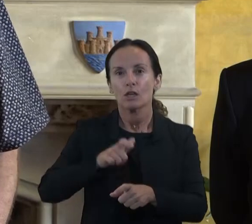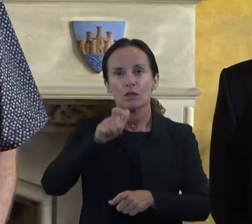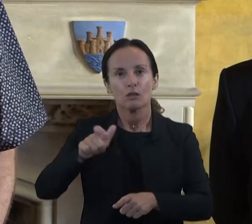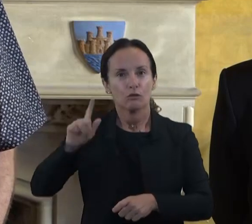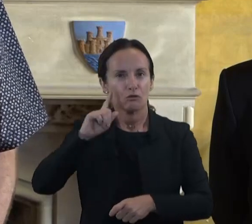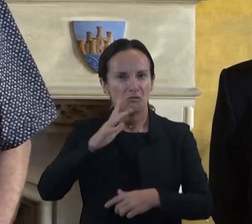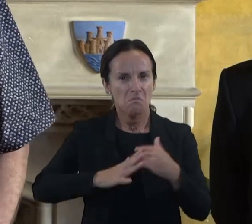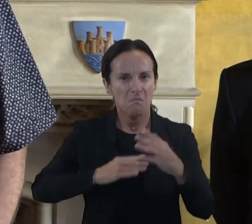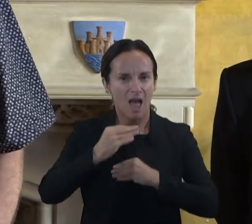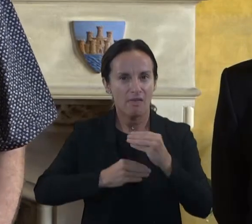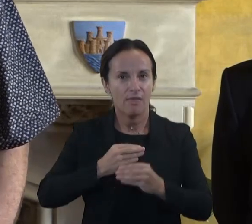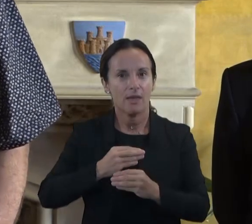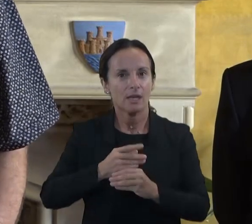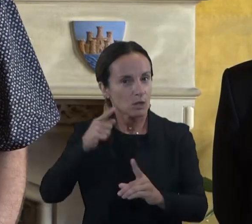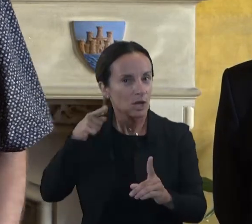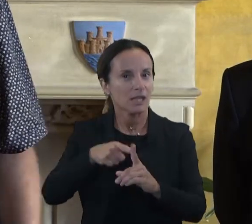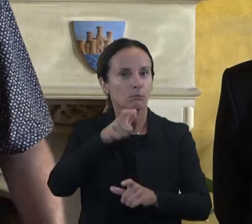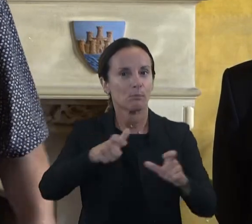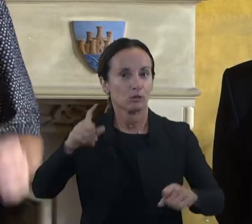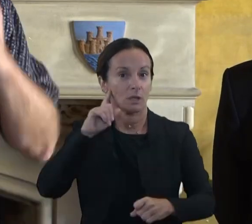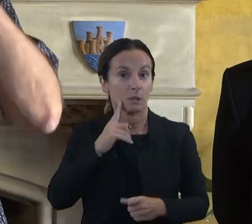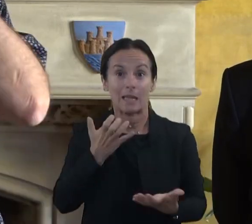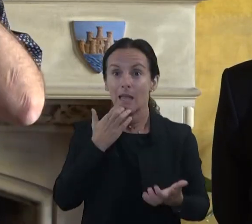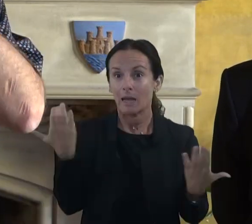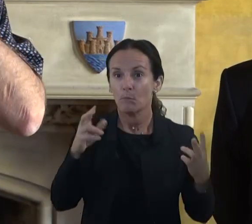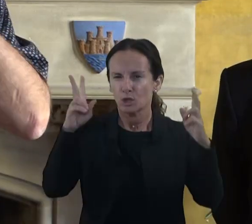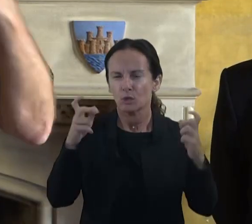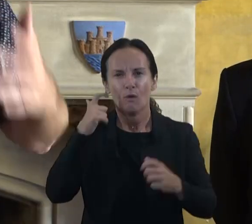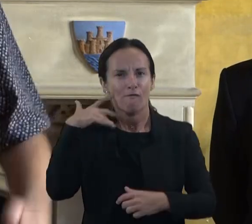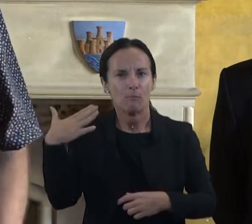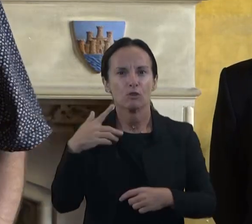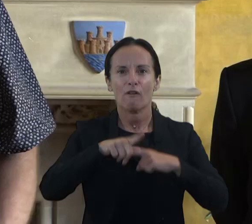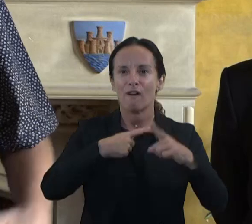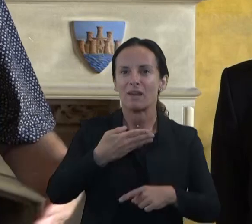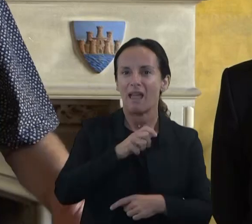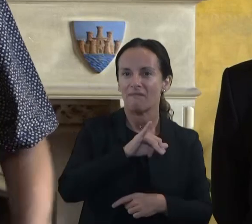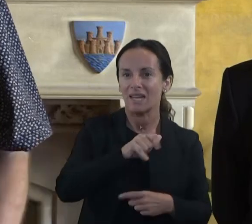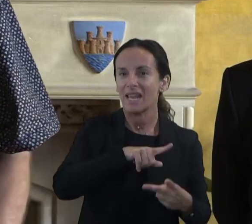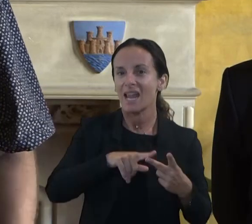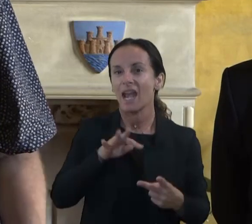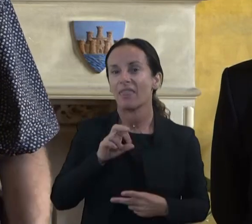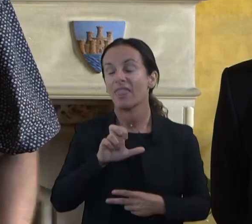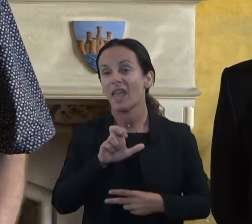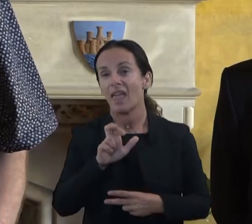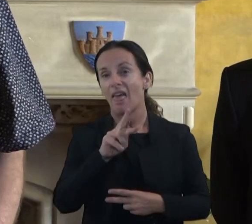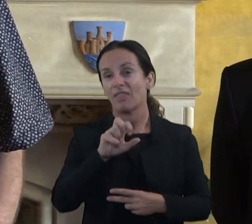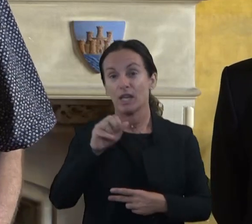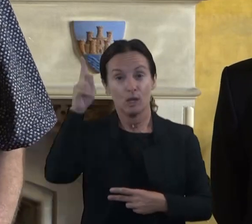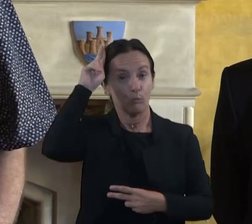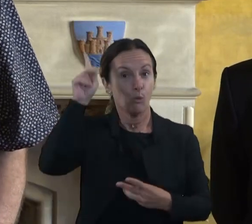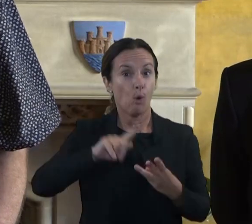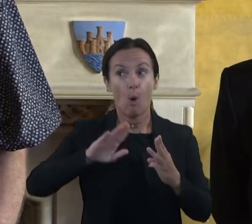desde y para las personas sordas, con títulos como La familia Bélier, The Tribe o Coda este último